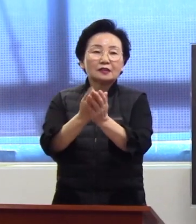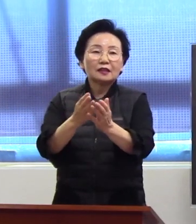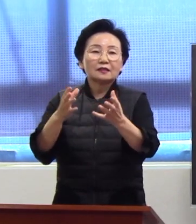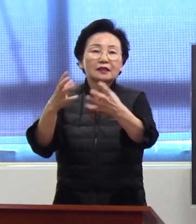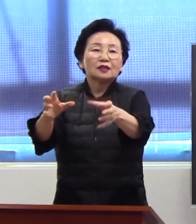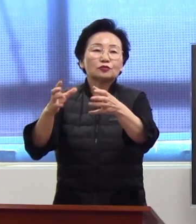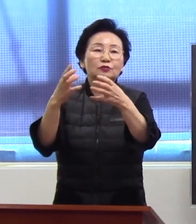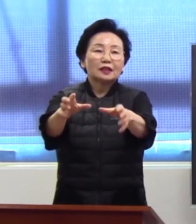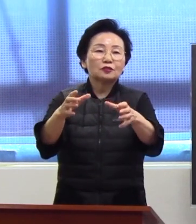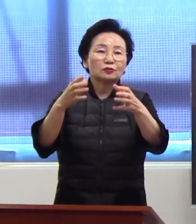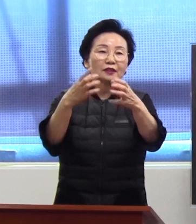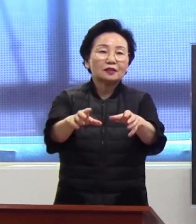3가지가 깨지고